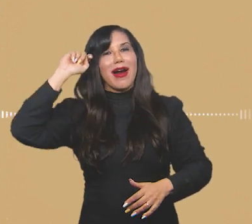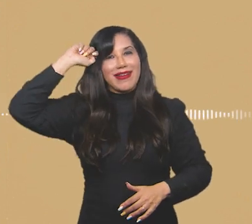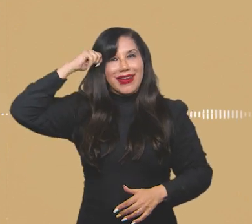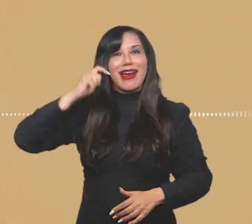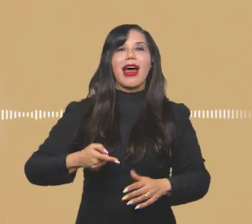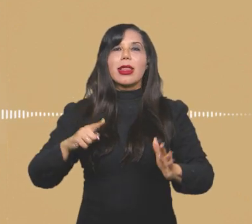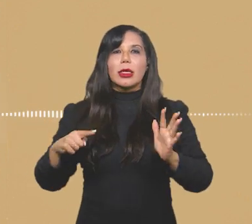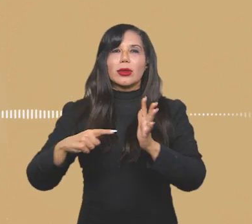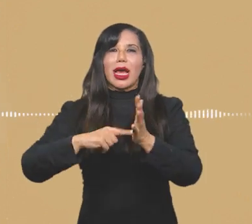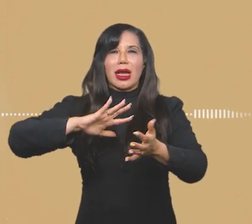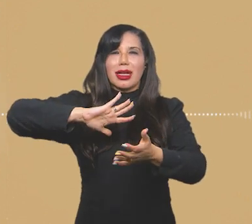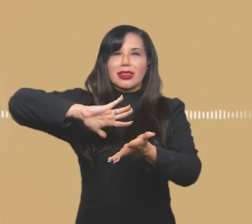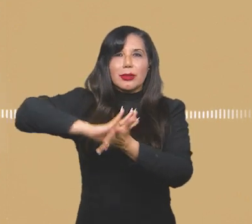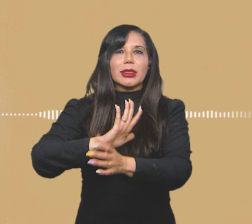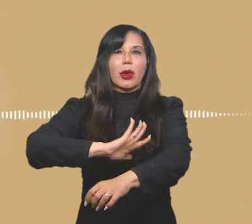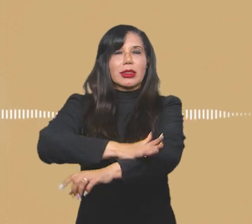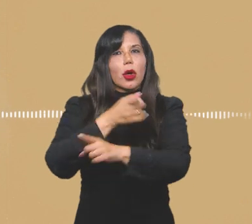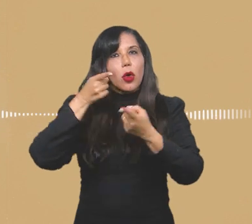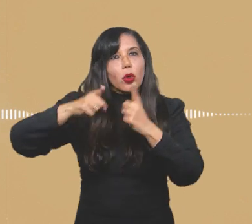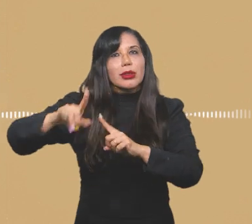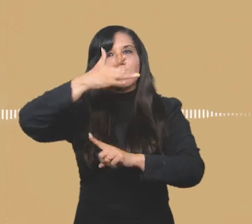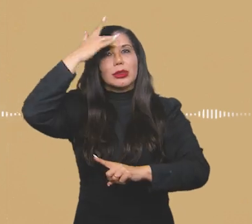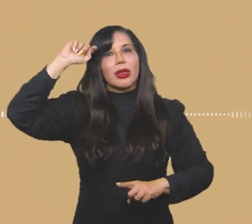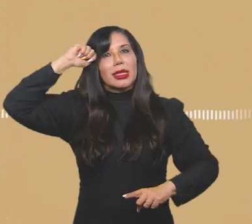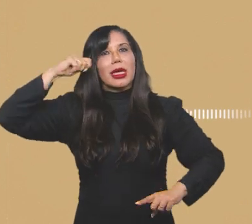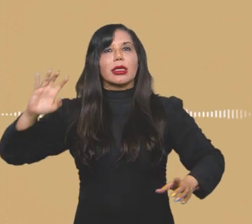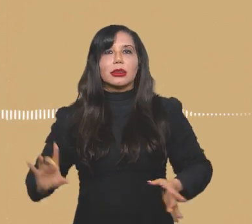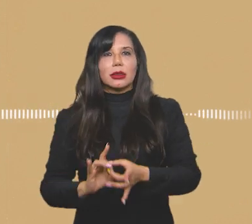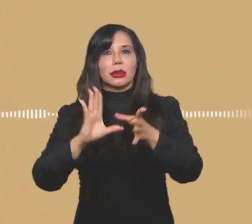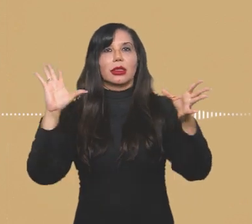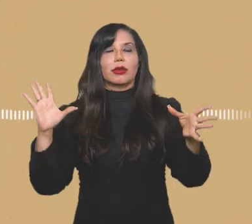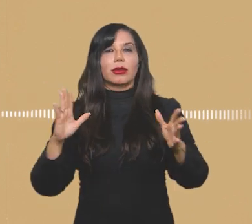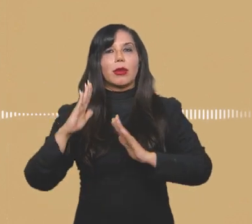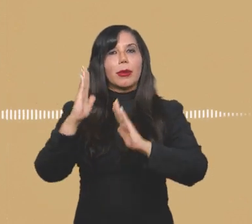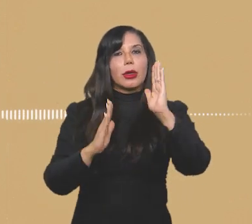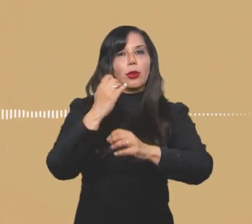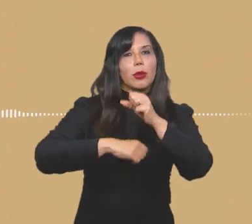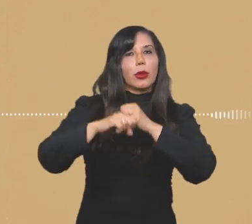denunciar a discriminação racial contra pessoas negras livres.